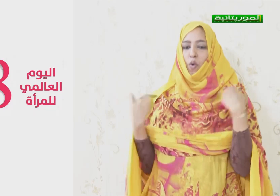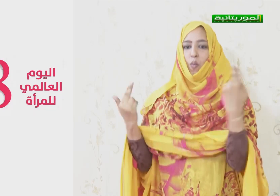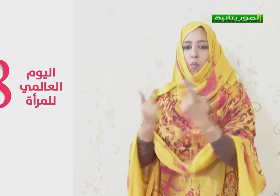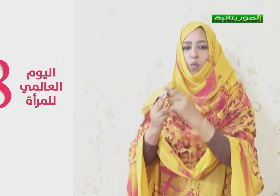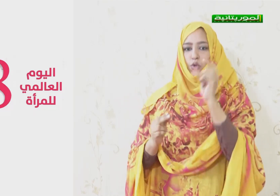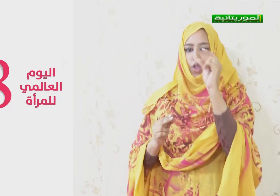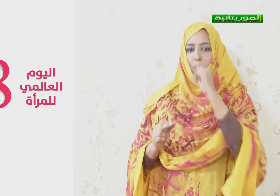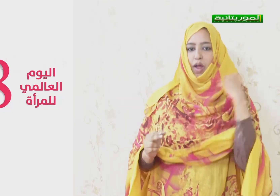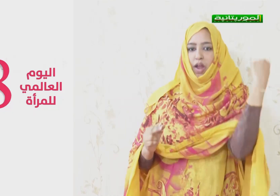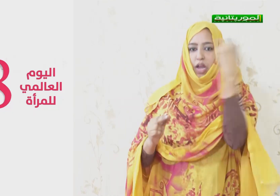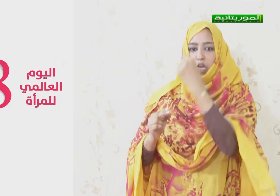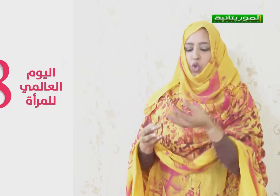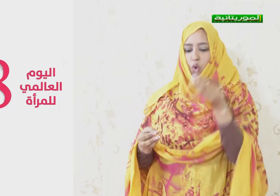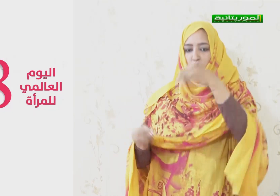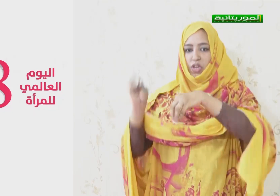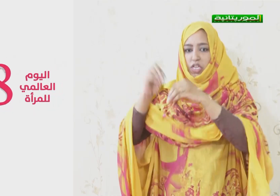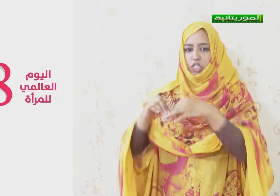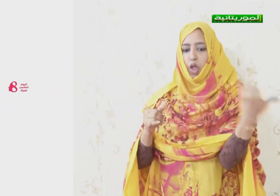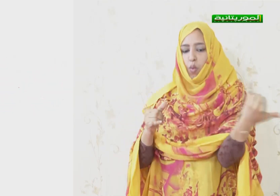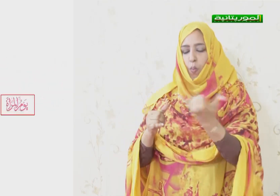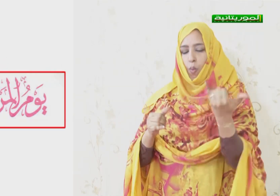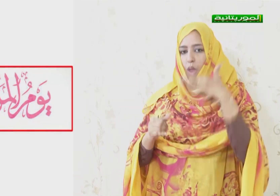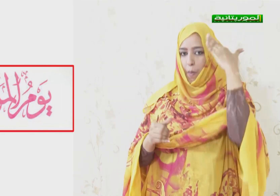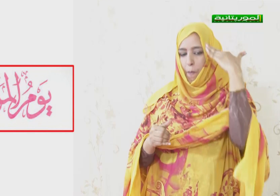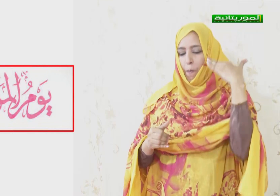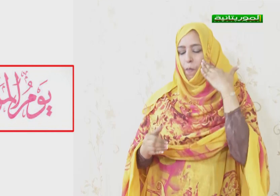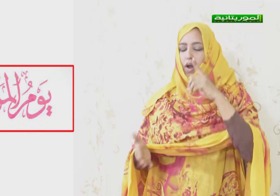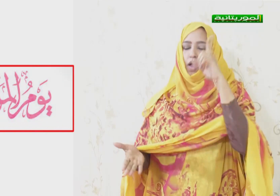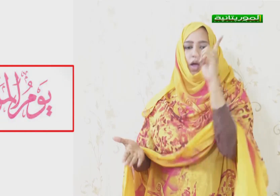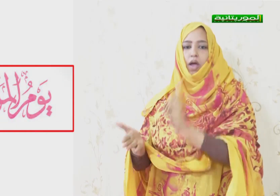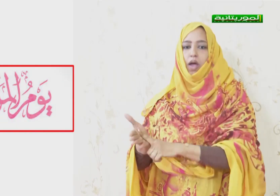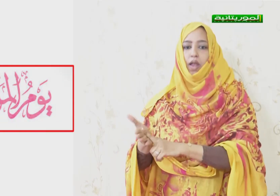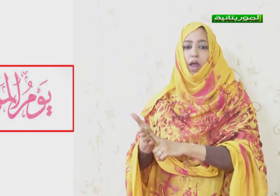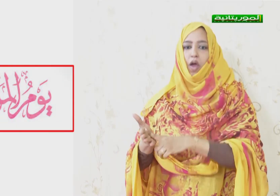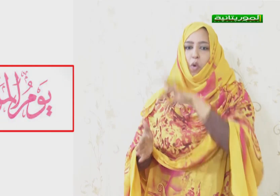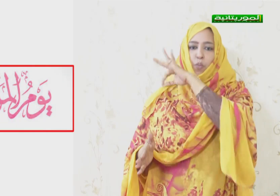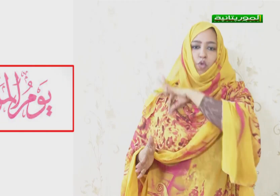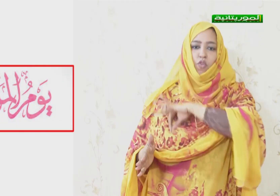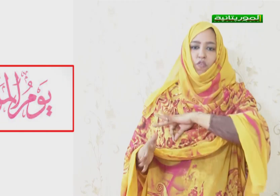الرجل، والمساهمة في صنع القرار في مختلف مجالات الحياة